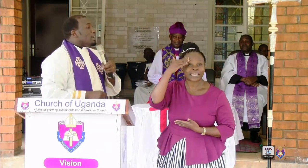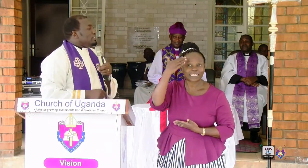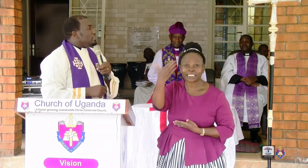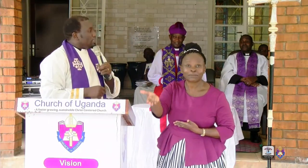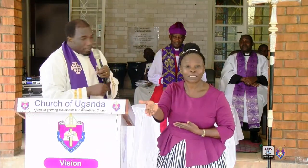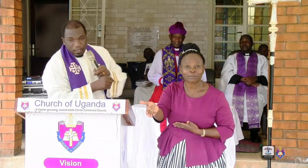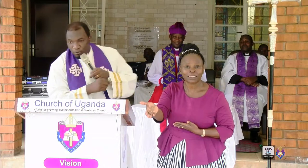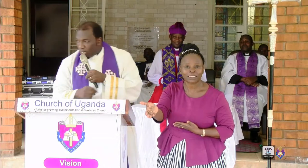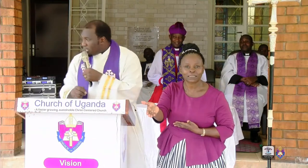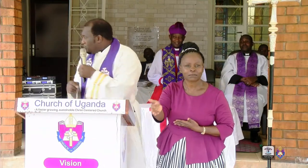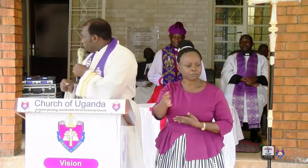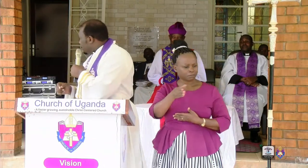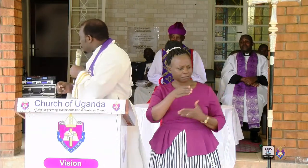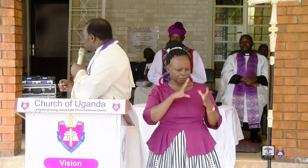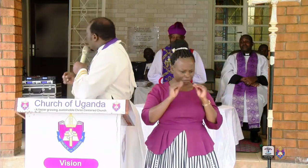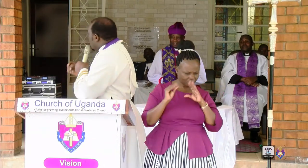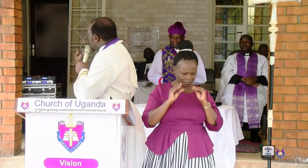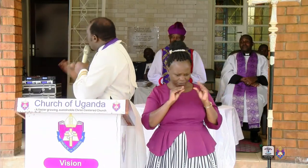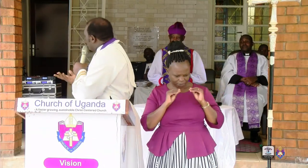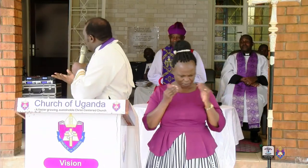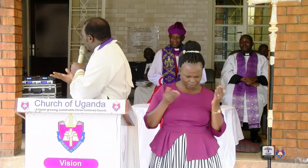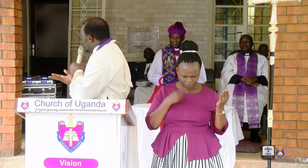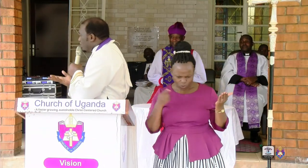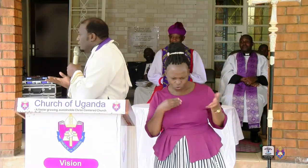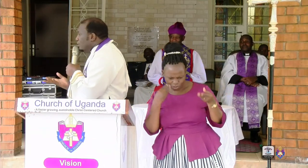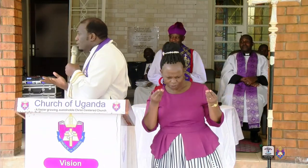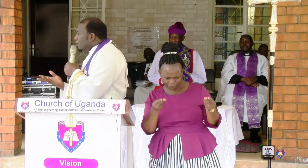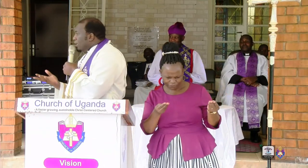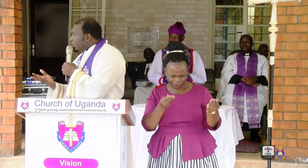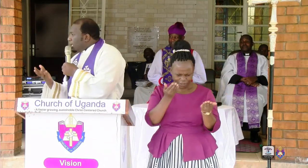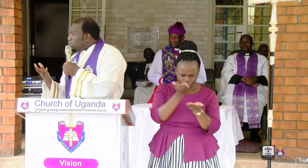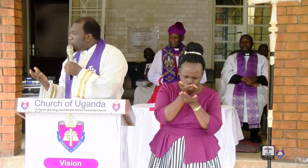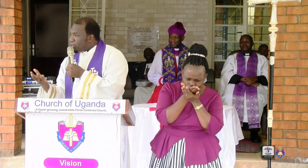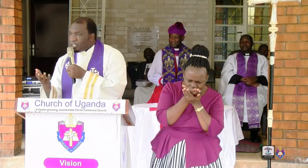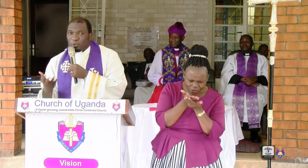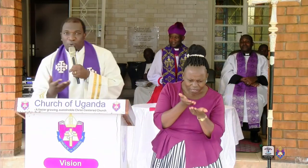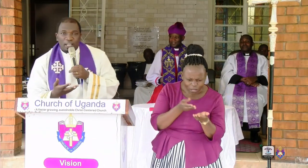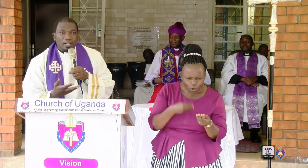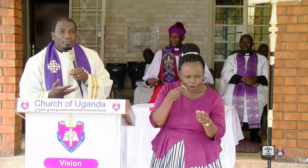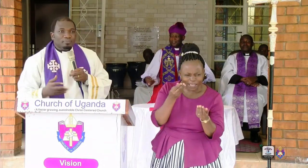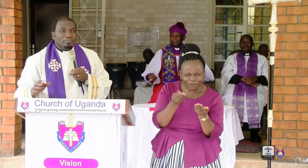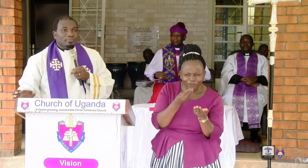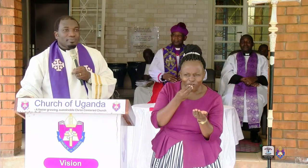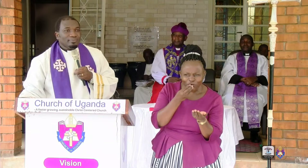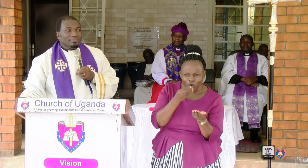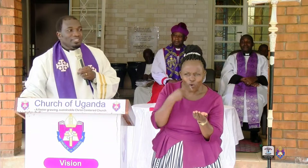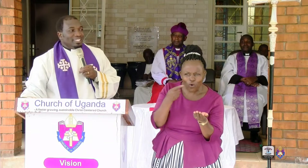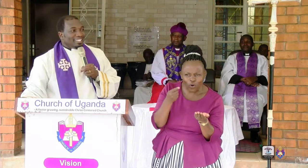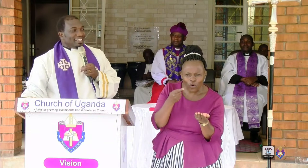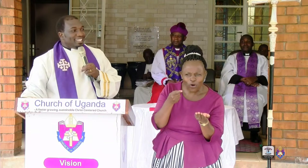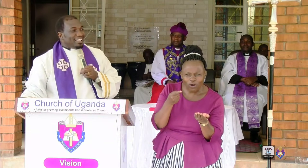muta manyi. Nebe unagane unisajia. Ani ya muwate juni. Ani ya muwate chukulia.